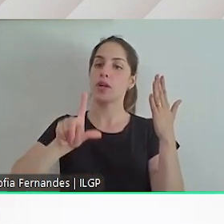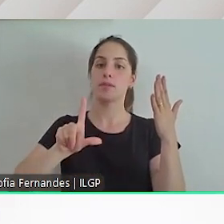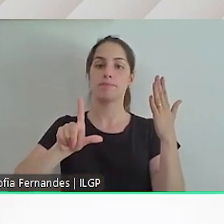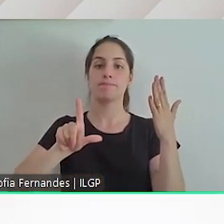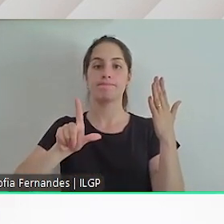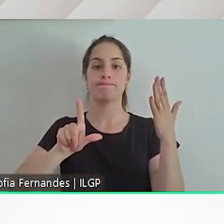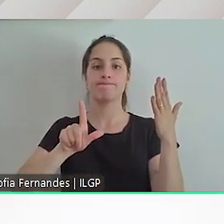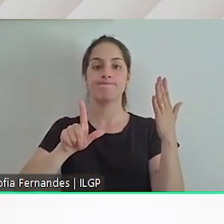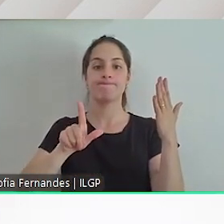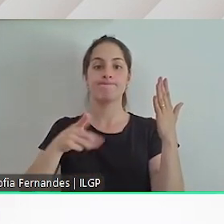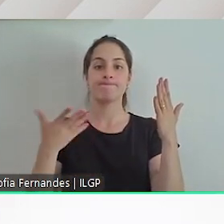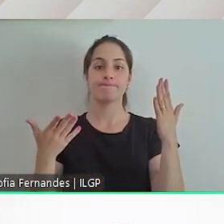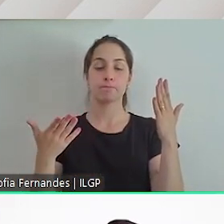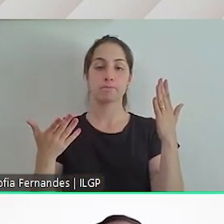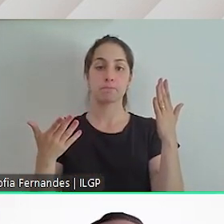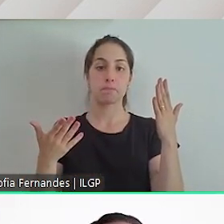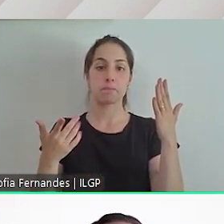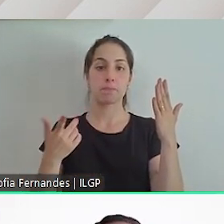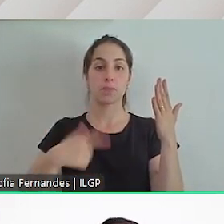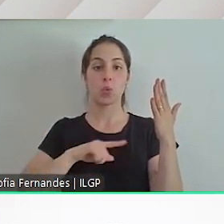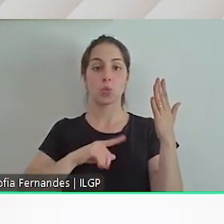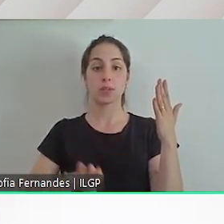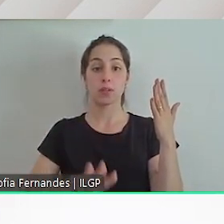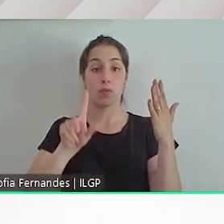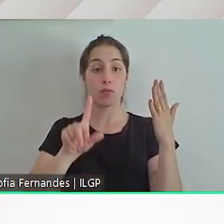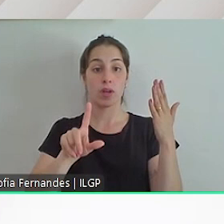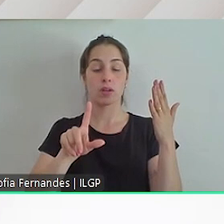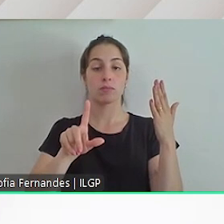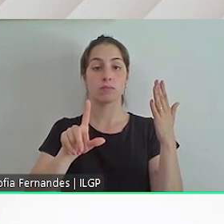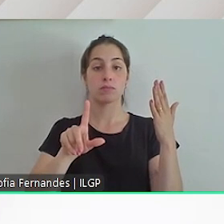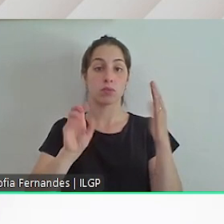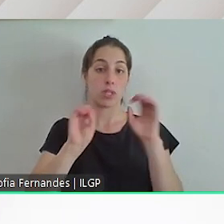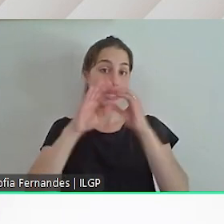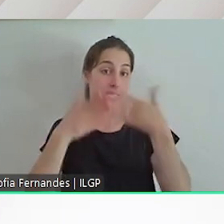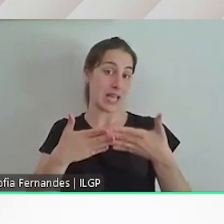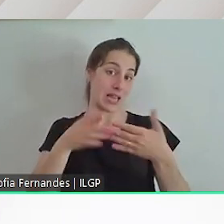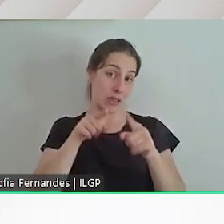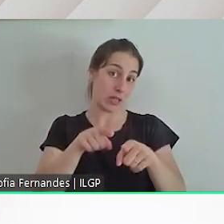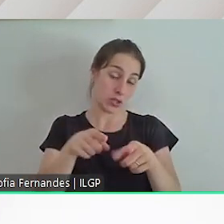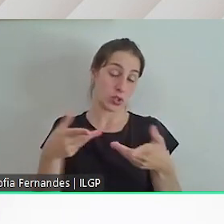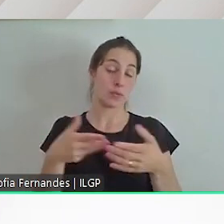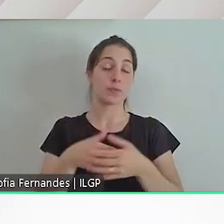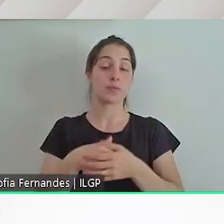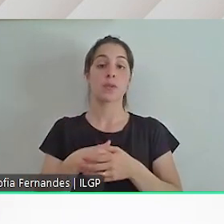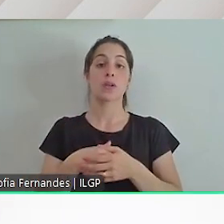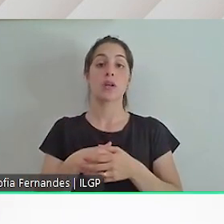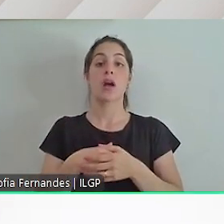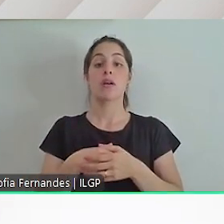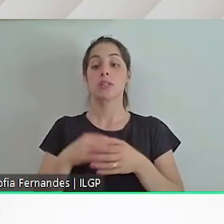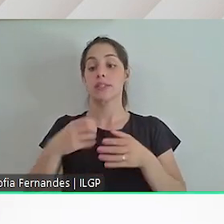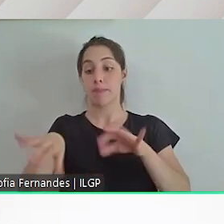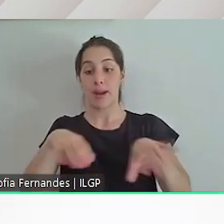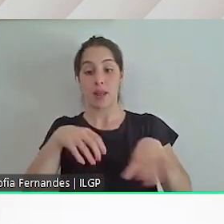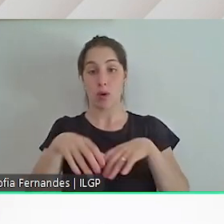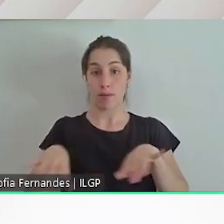que é aquele que é que é o novo microsite, com vários separadores ou várias